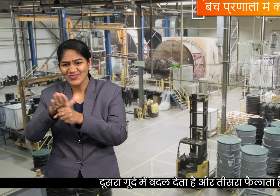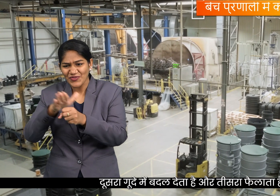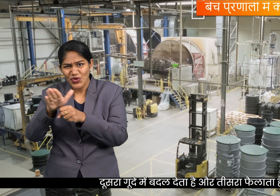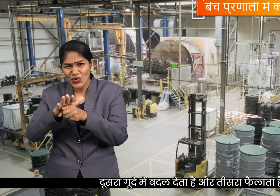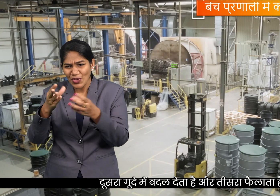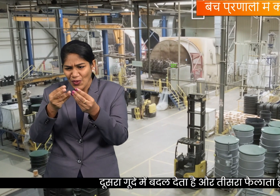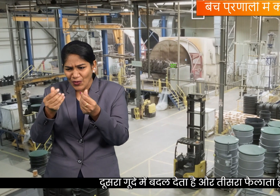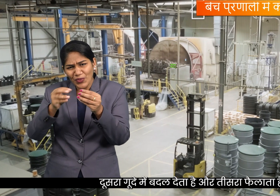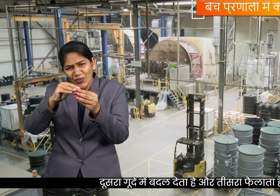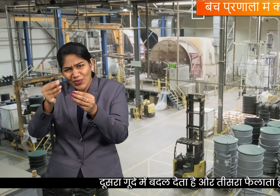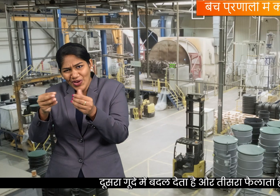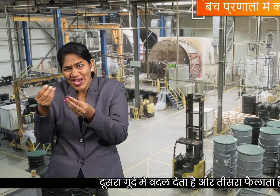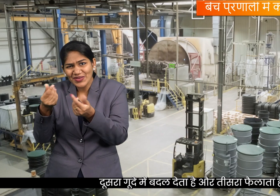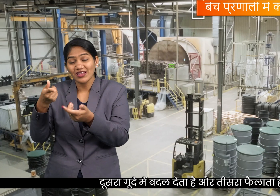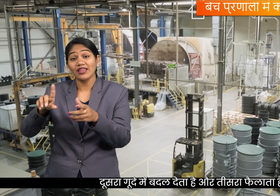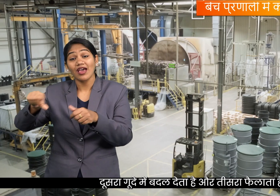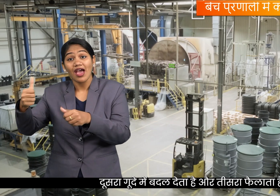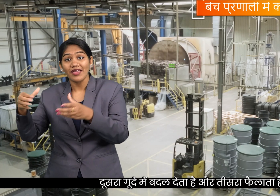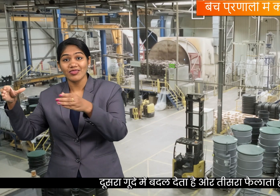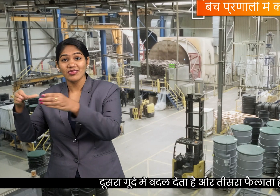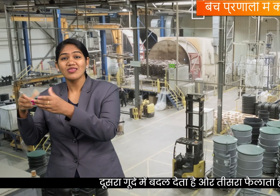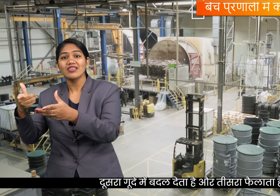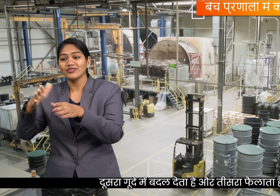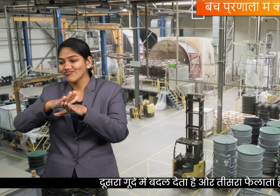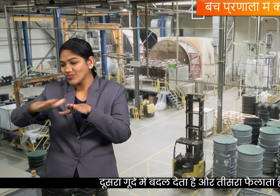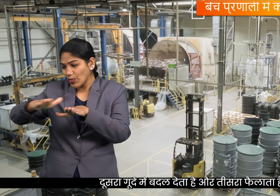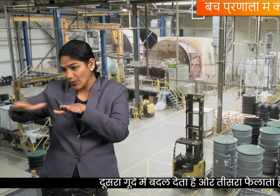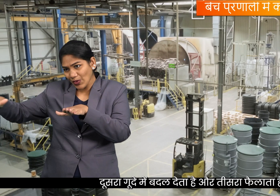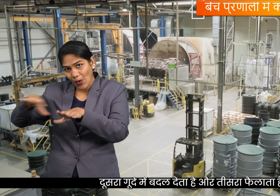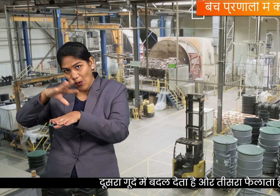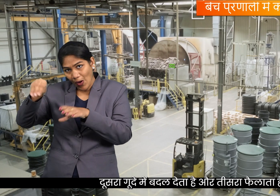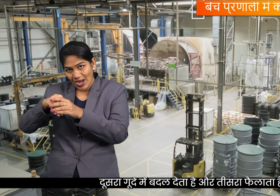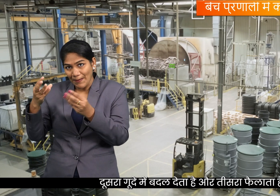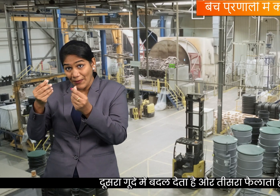है और तीसरा फैलाता है।